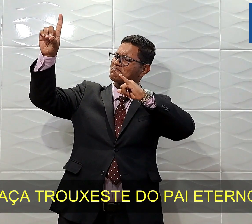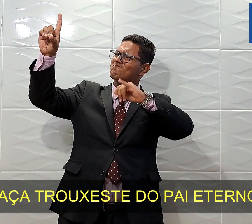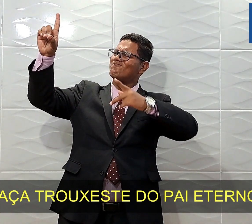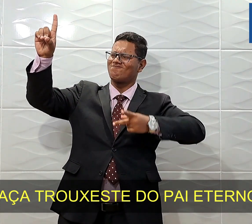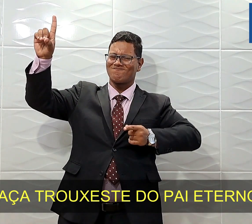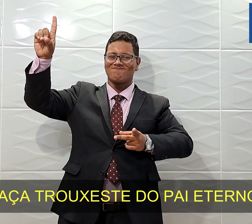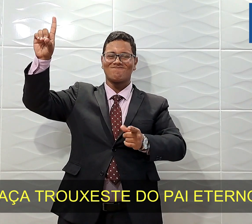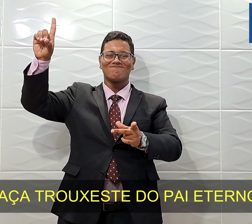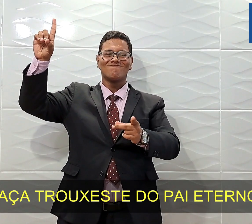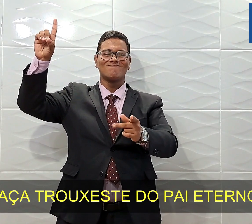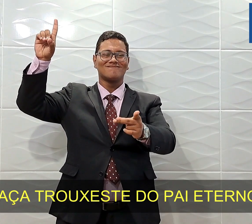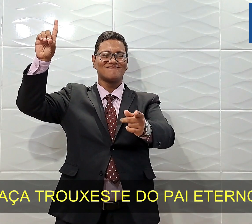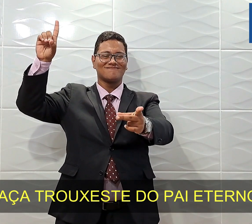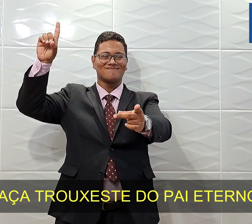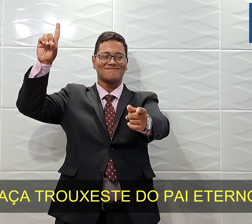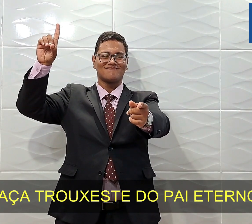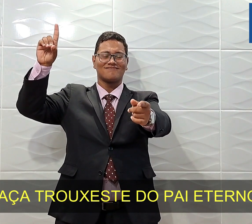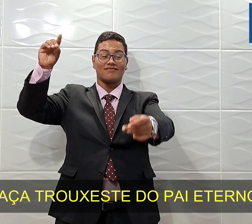Pai eterno